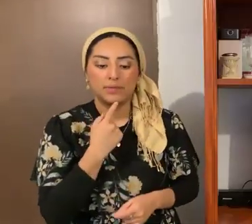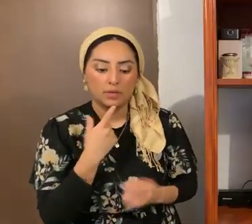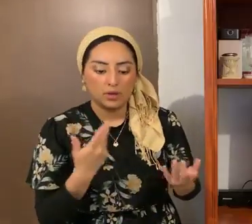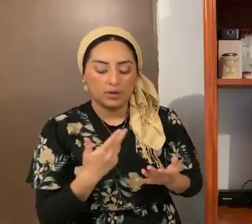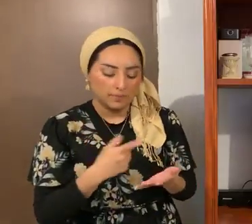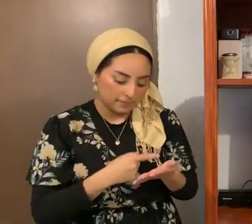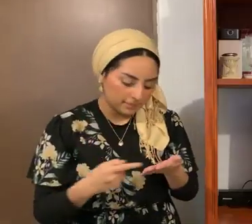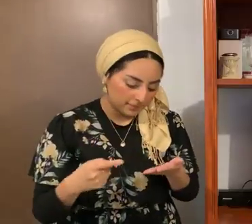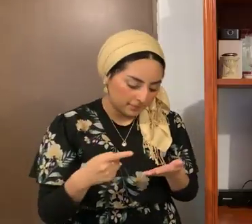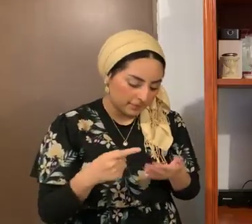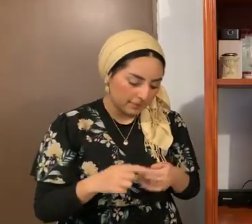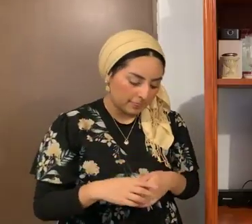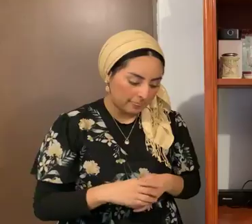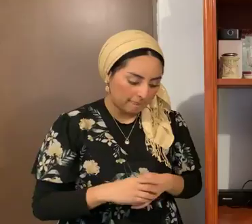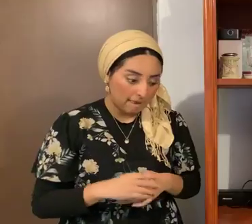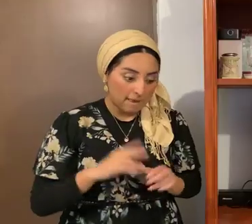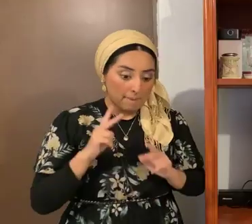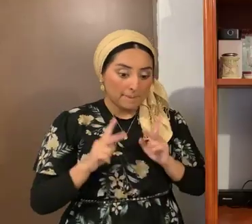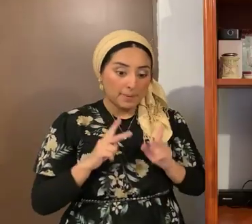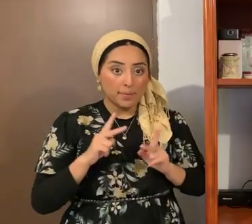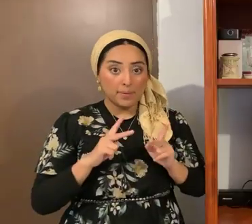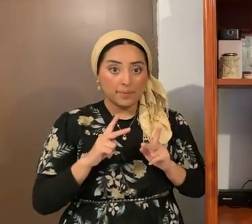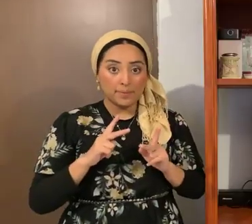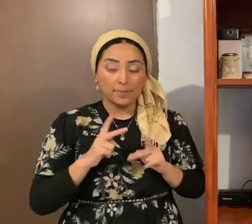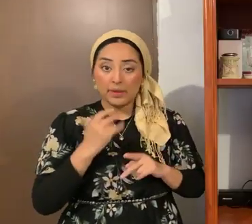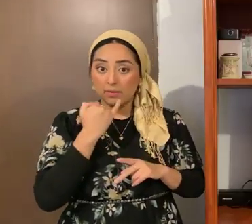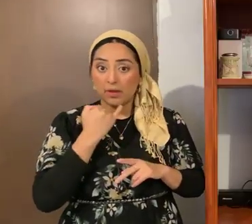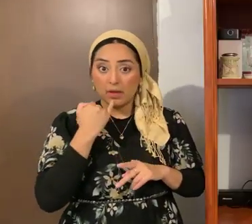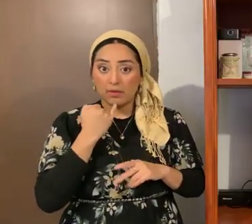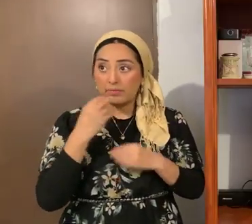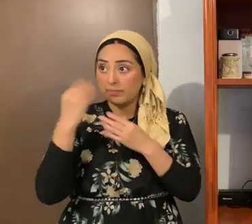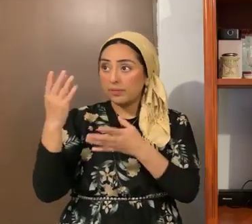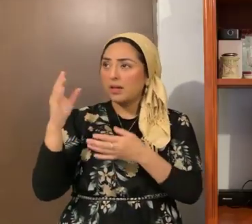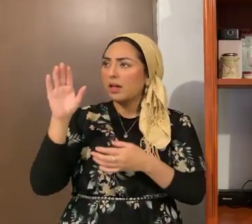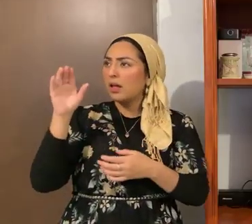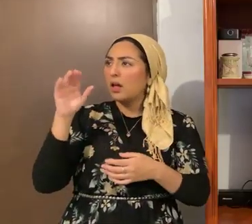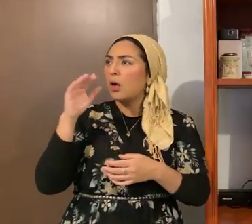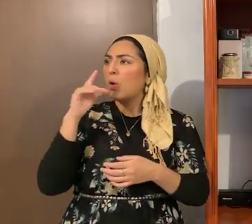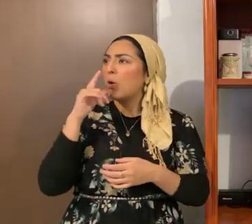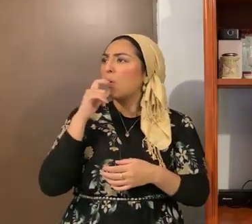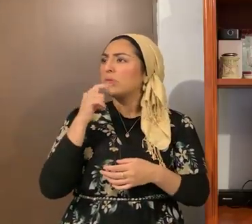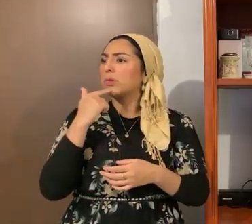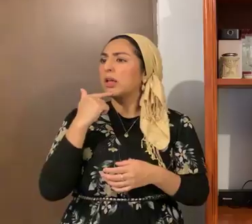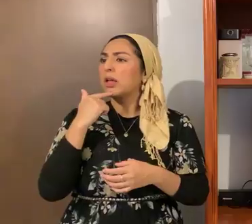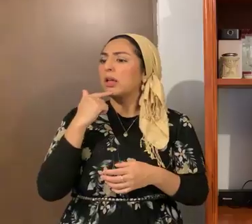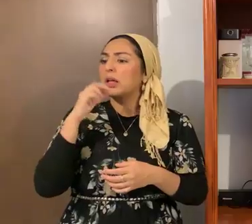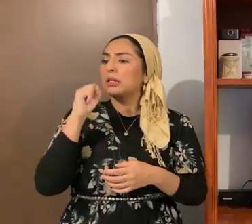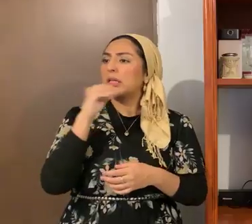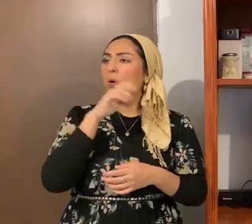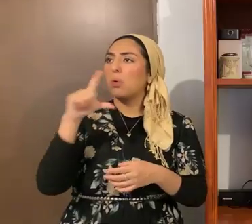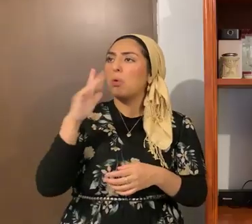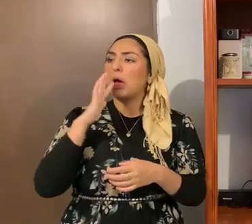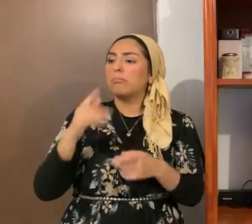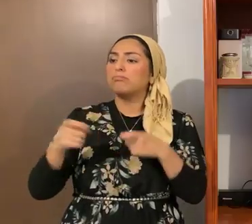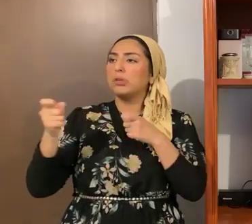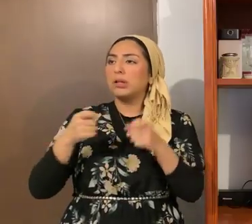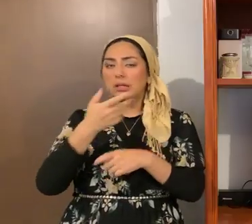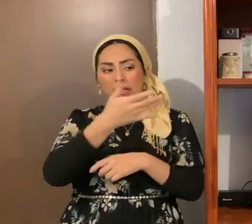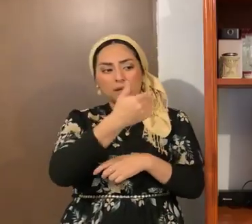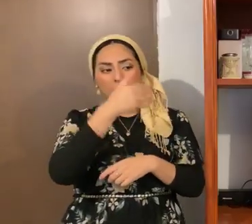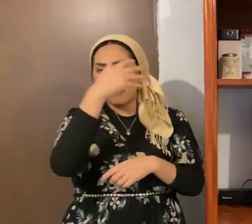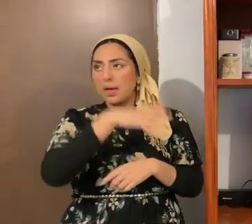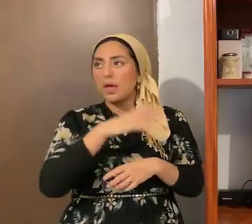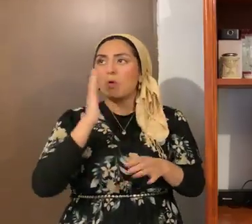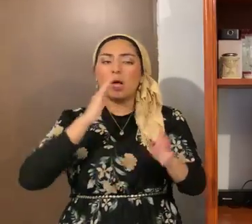amén. El pueblo entonces dijo a Samuel: ¿quiénes son los que decían: ha de reinar Saúl sobre nosotros? Danos esos hombres